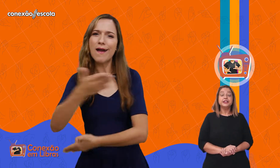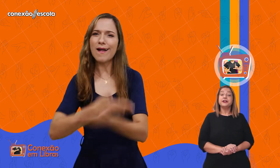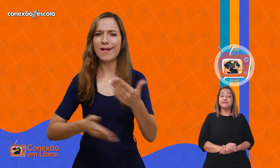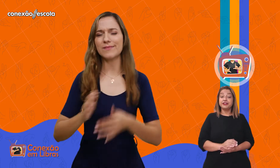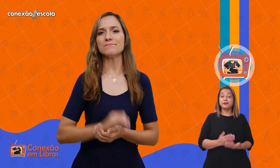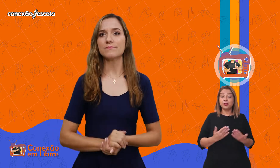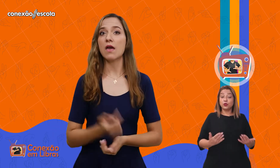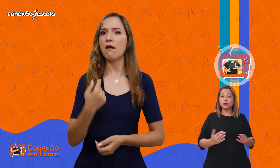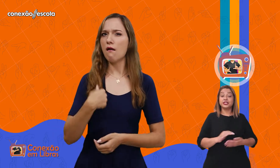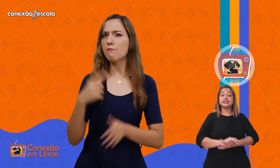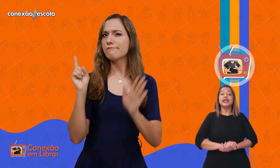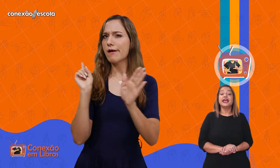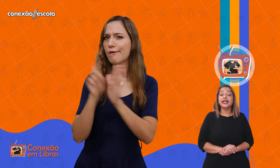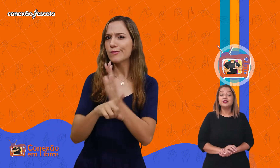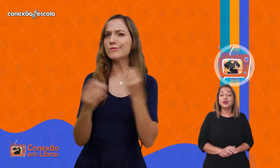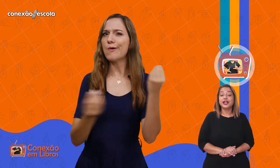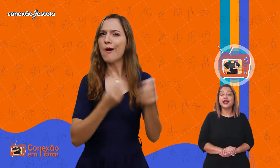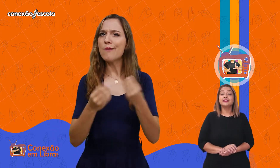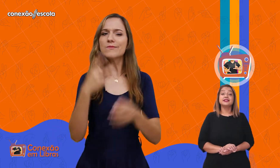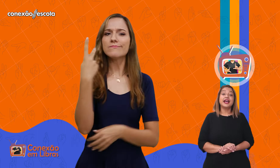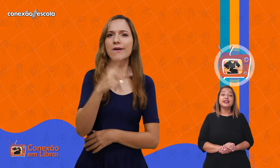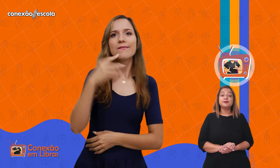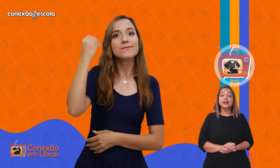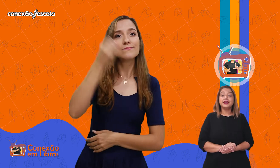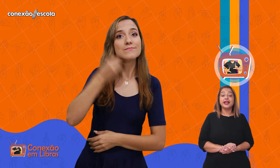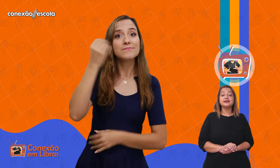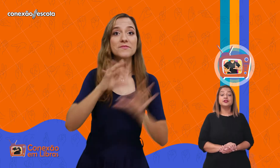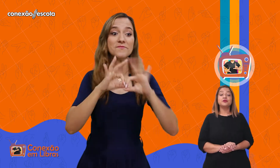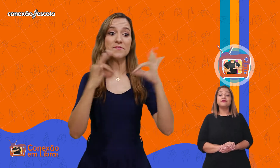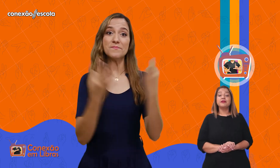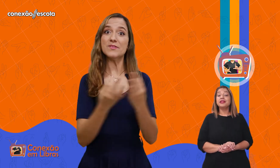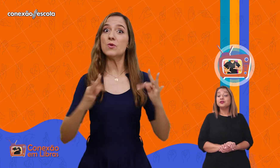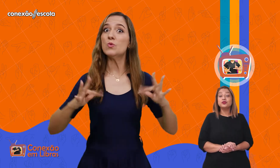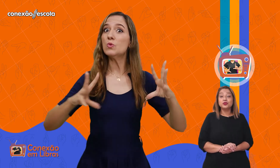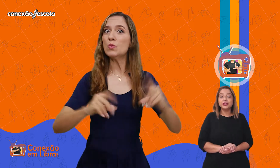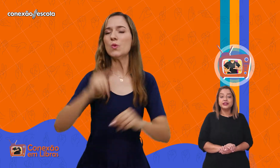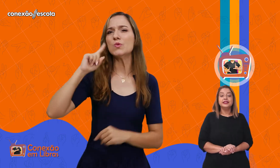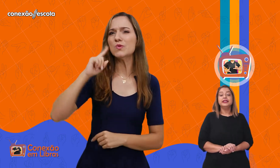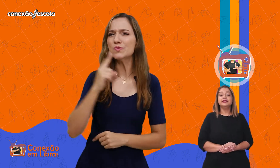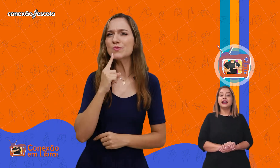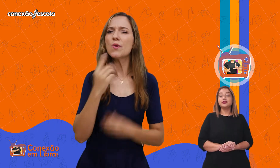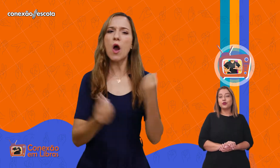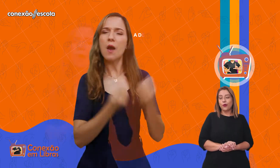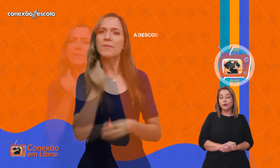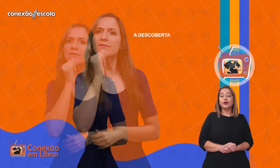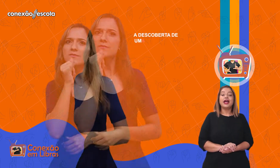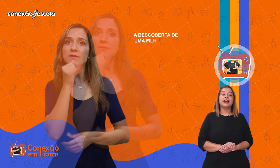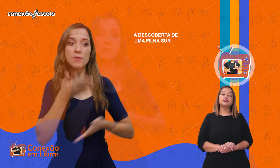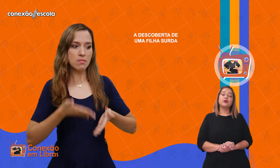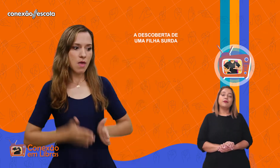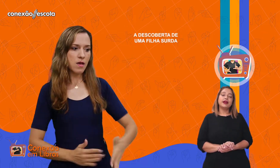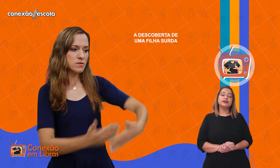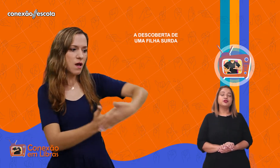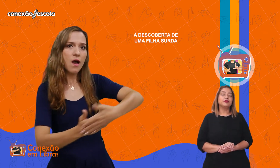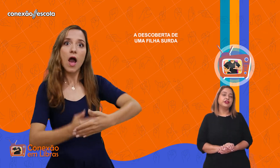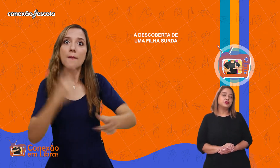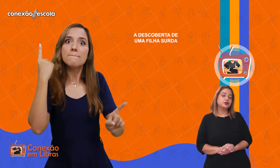Fiz perguntas relacionadas à experiência de uma família surda, tais como a descoberta de uma filha